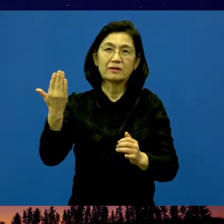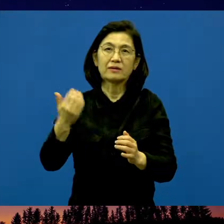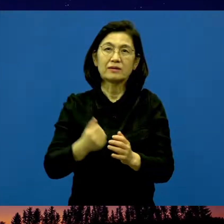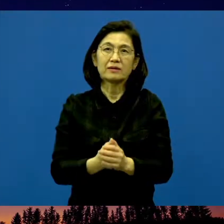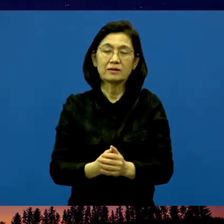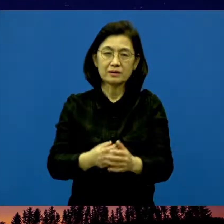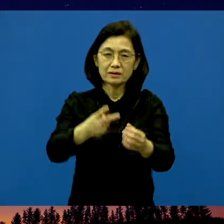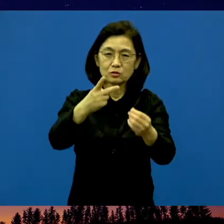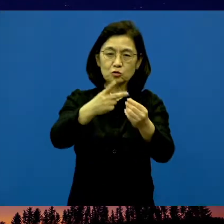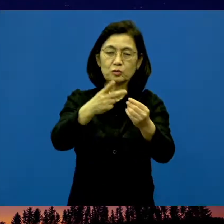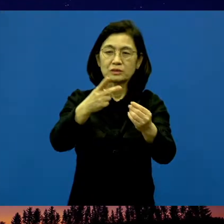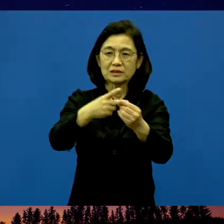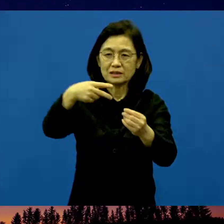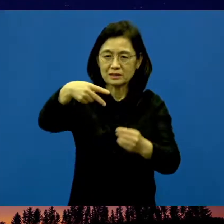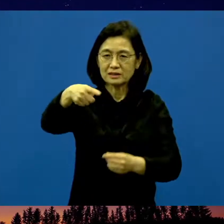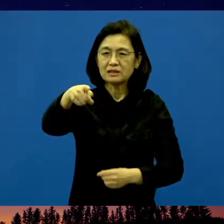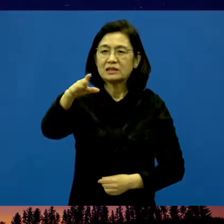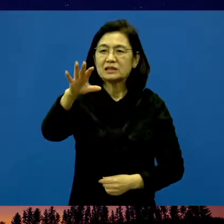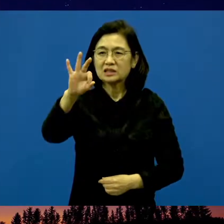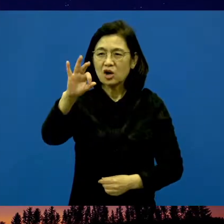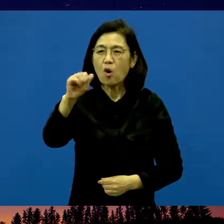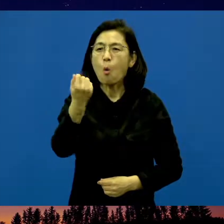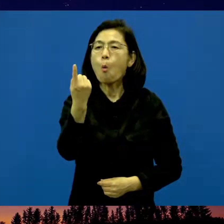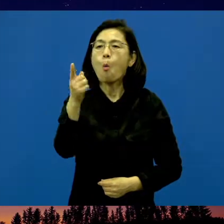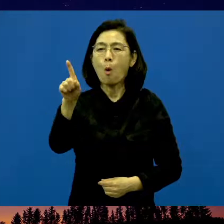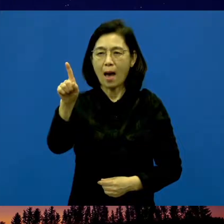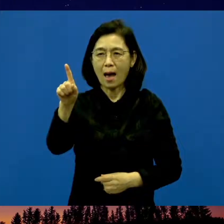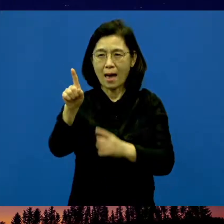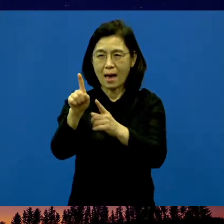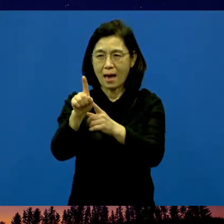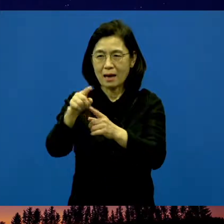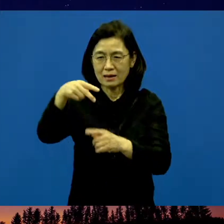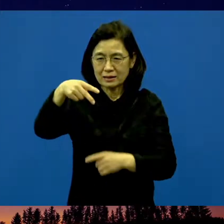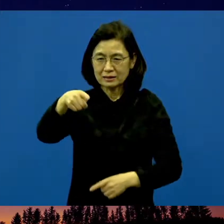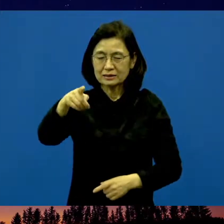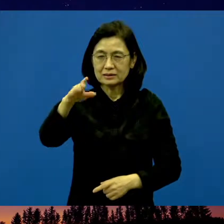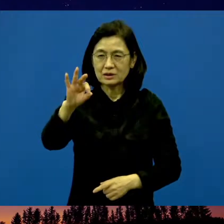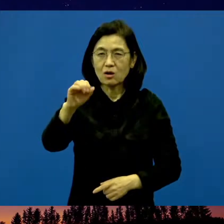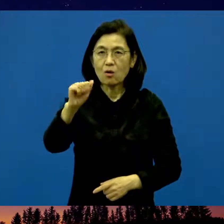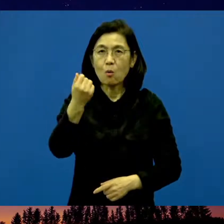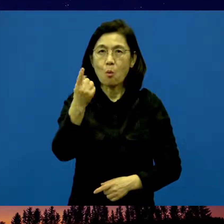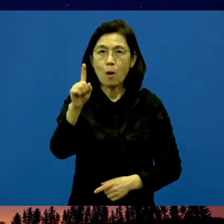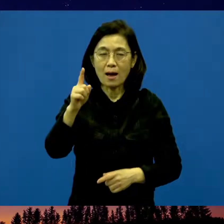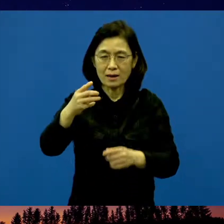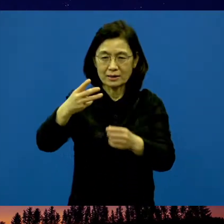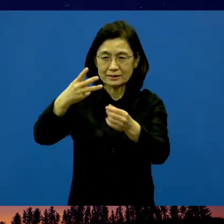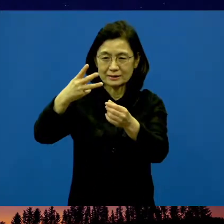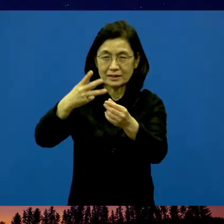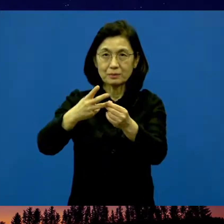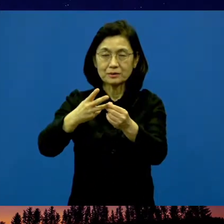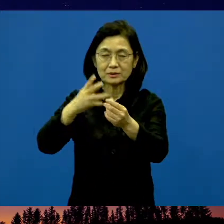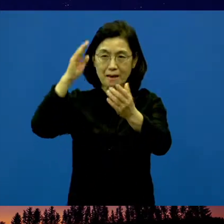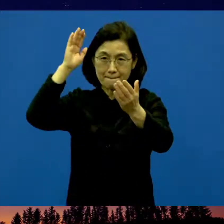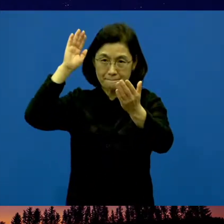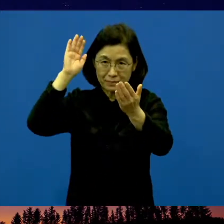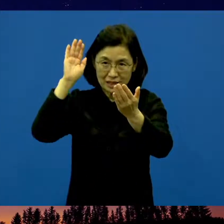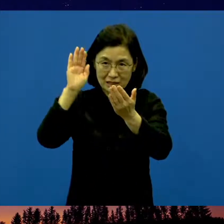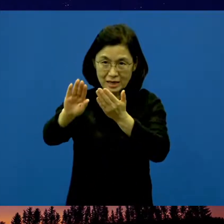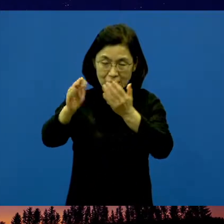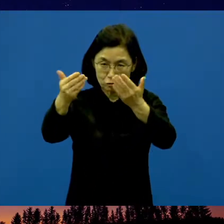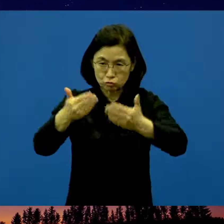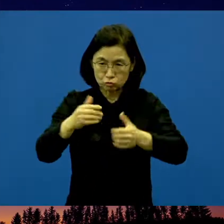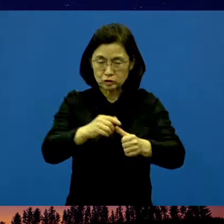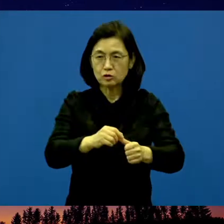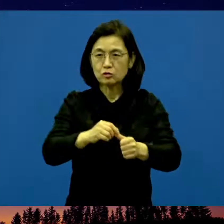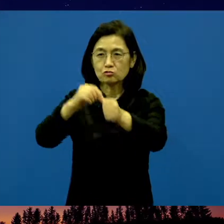그것이 성화라고 그러죠. sanctification이라고 합니다. 셋째는 미래에 주어질 구원, 완성된 구원이